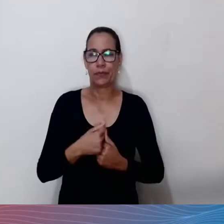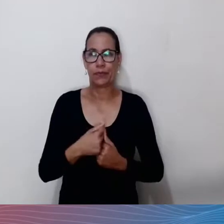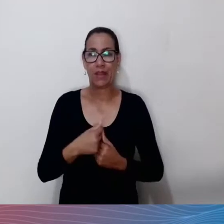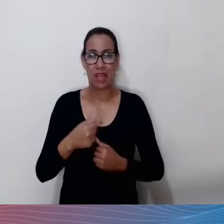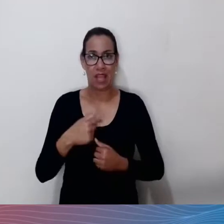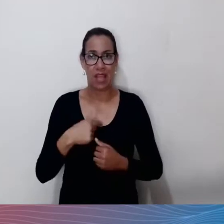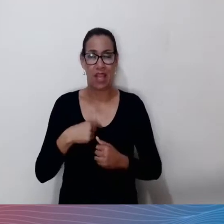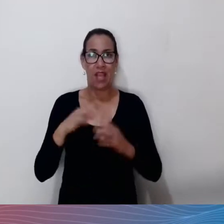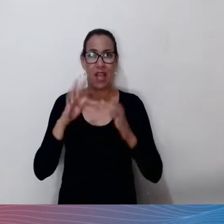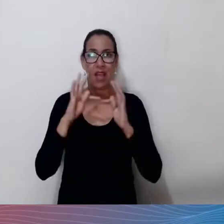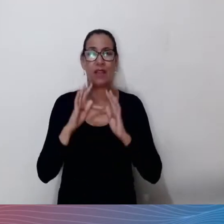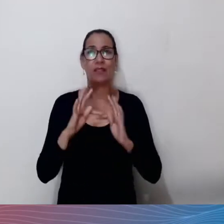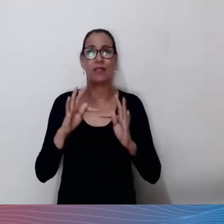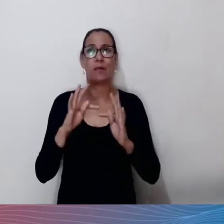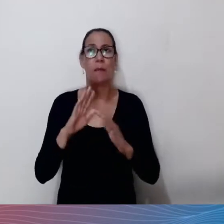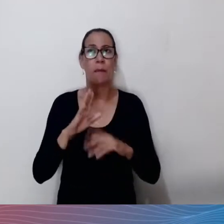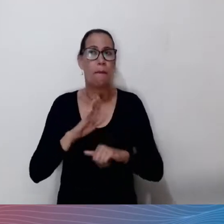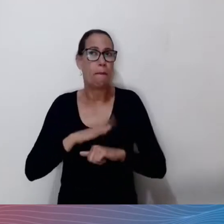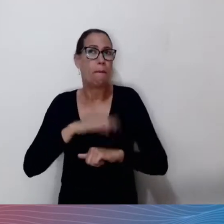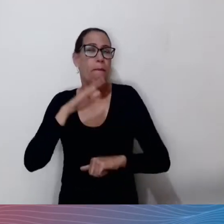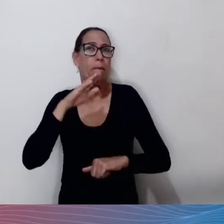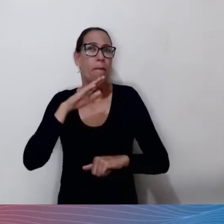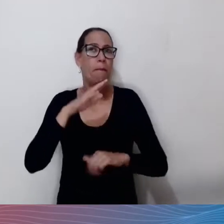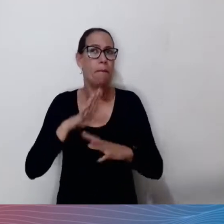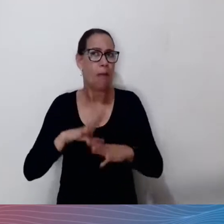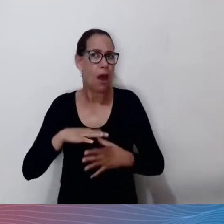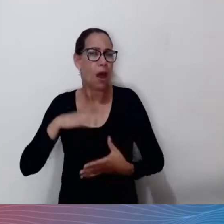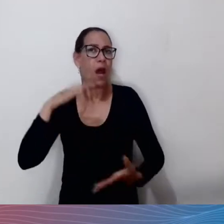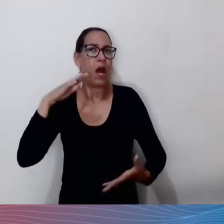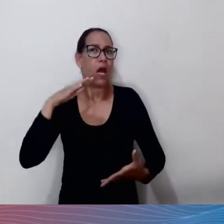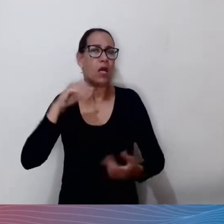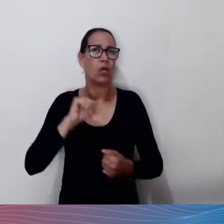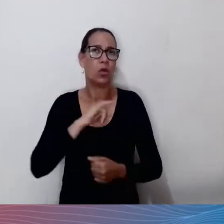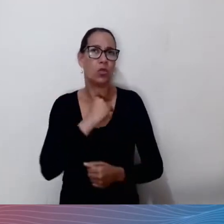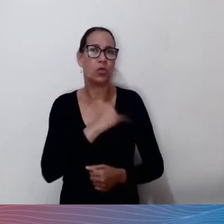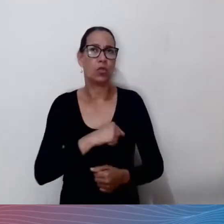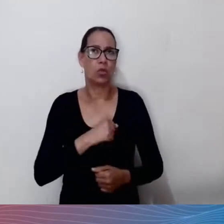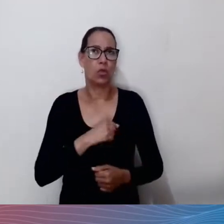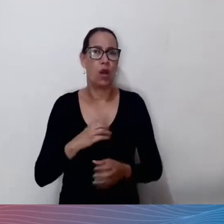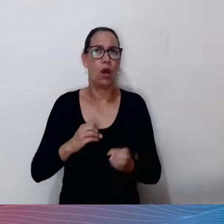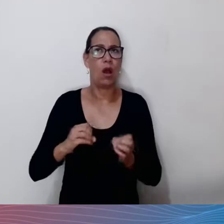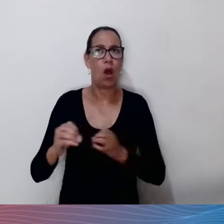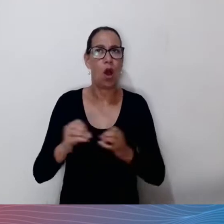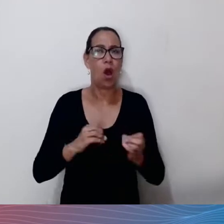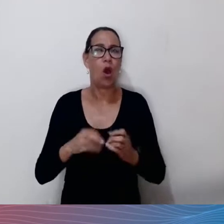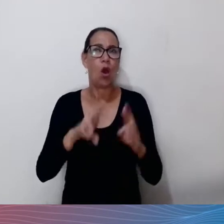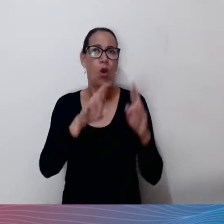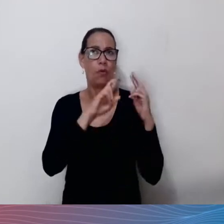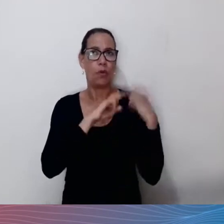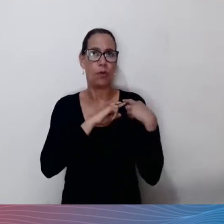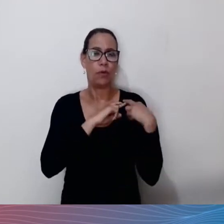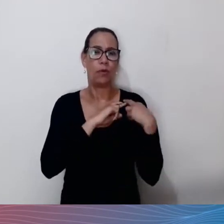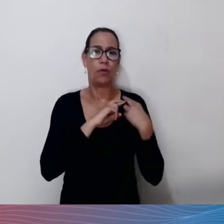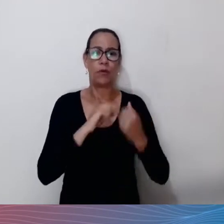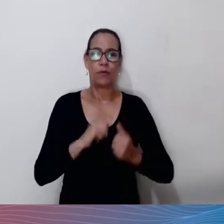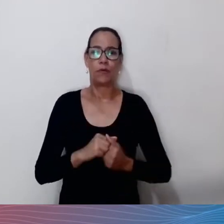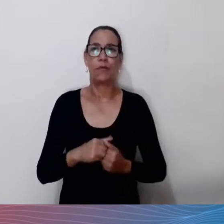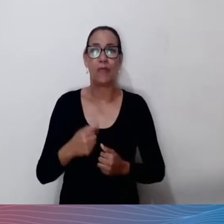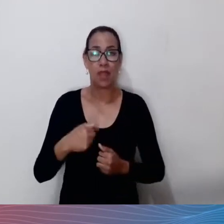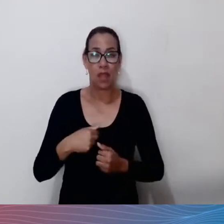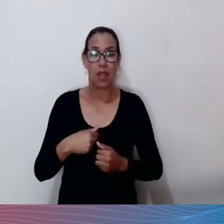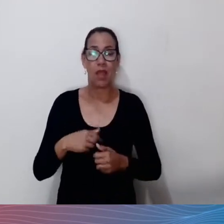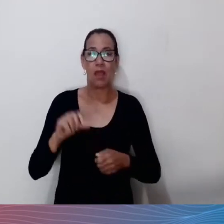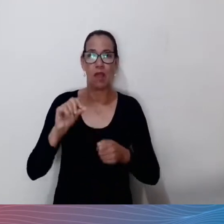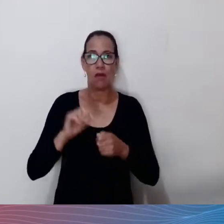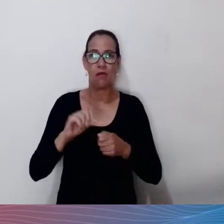João, porque as obras que o Pai me confiou para que eu as realizasse, essas